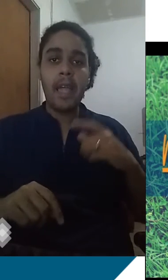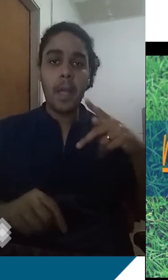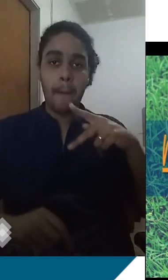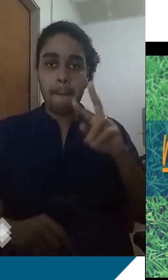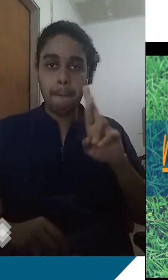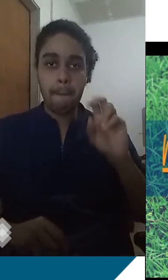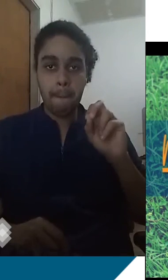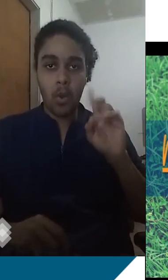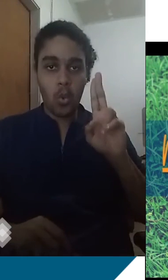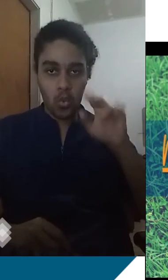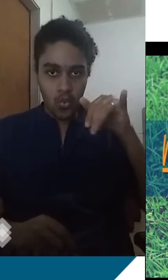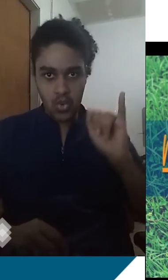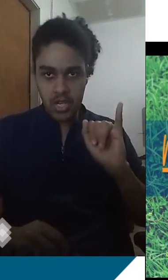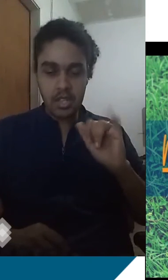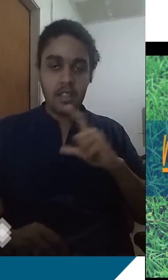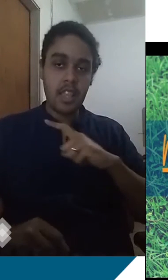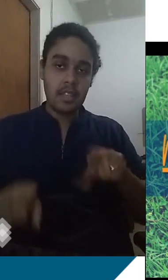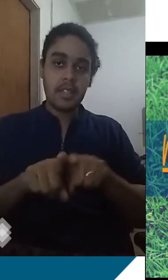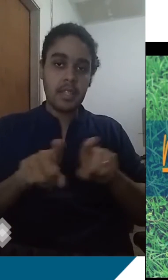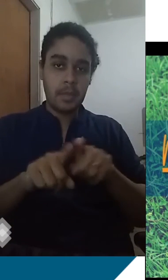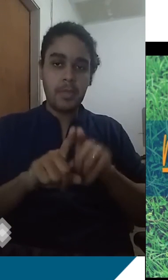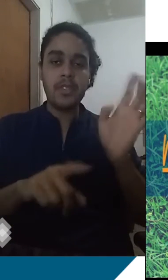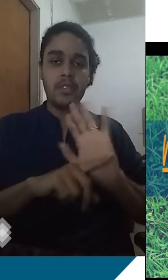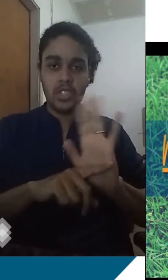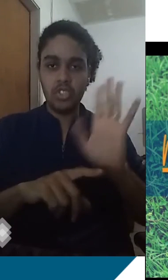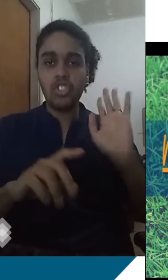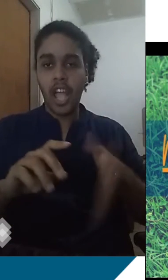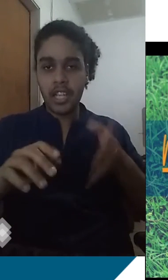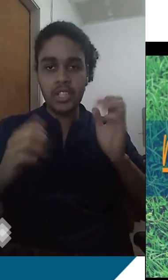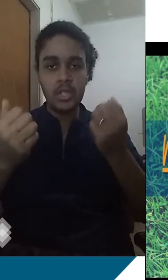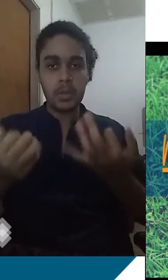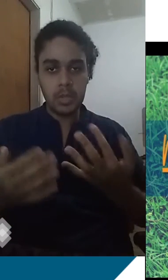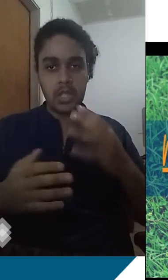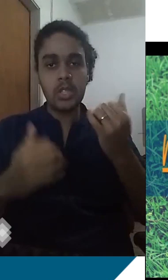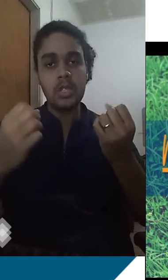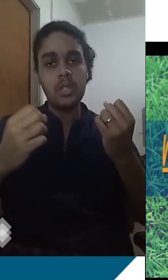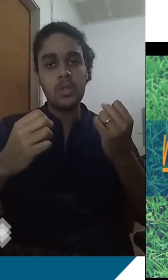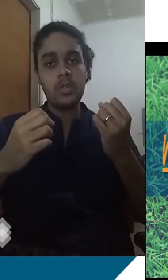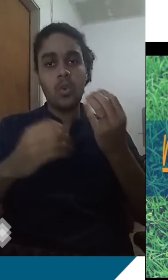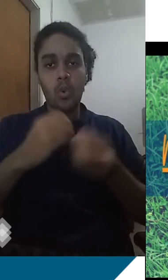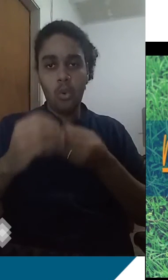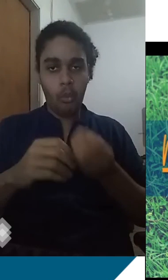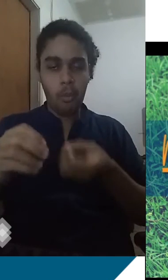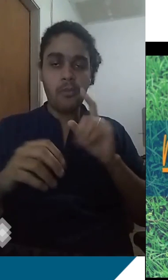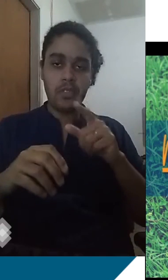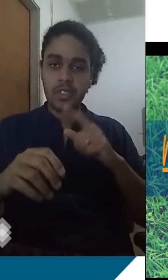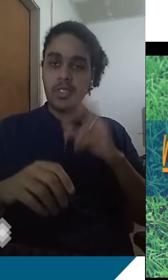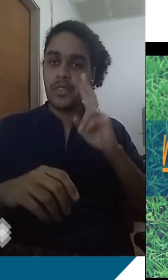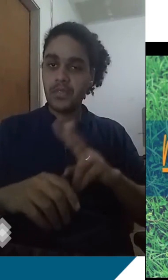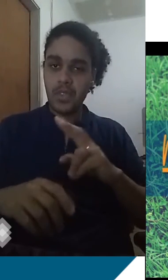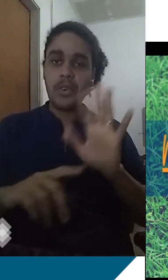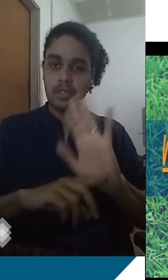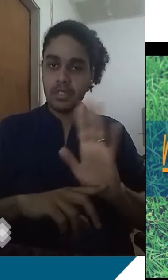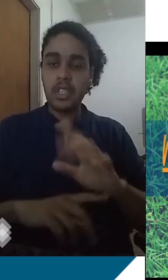né, é o ProUni, que já temos um vídeo também explicando como funciona o ProUni, então vocês podem acessar no nosso